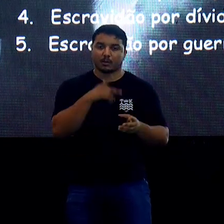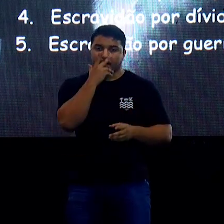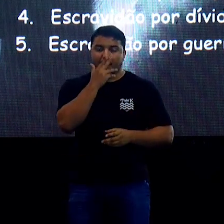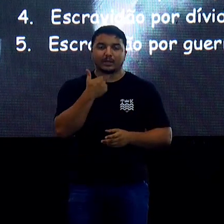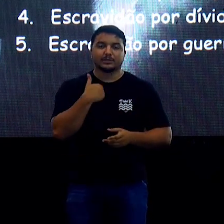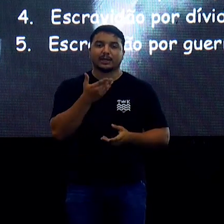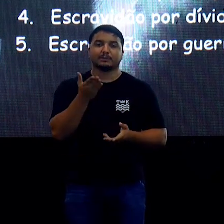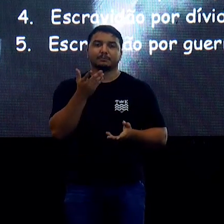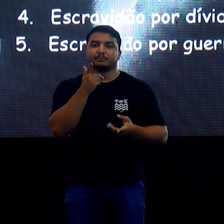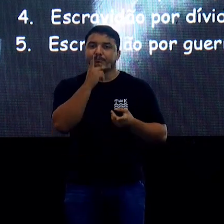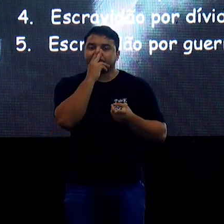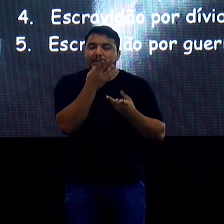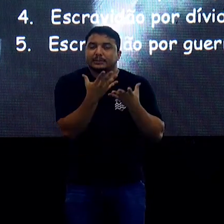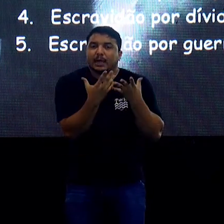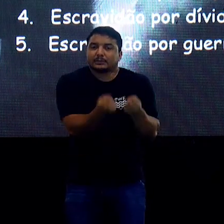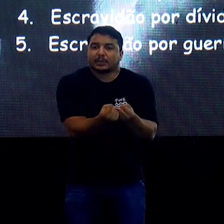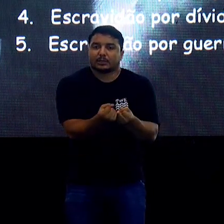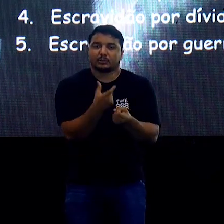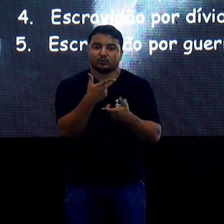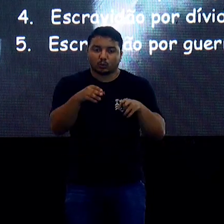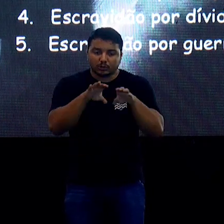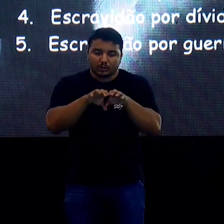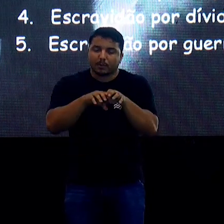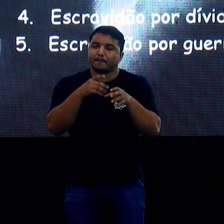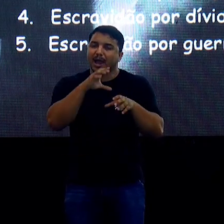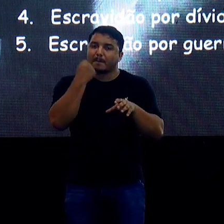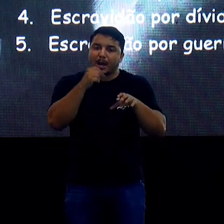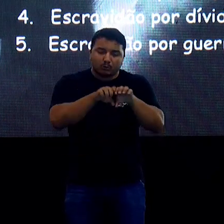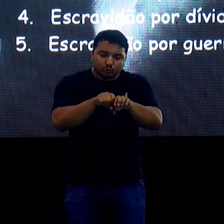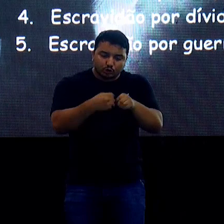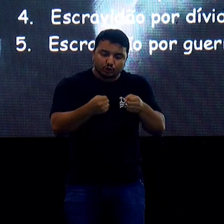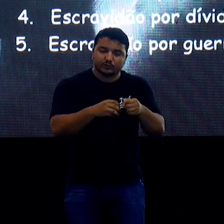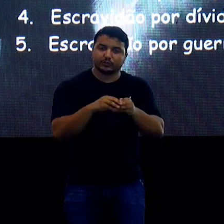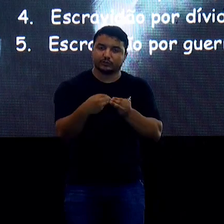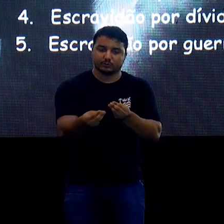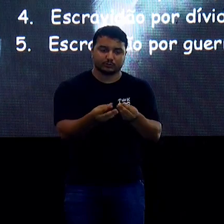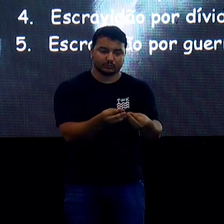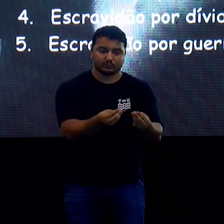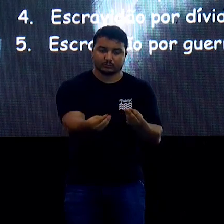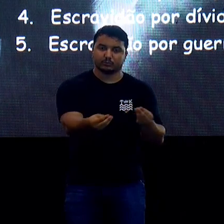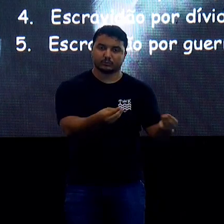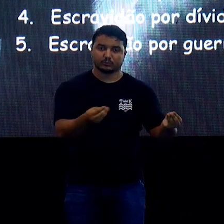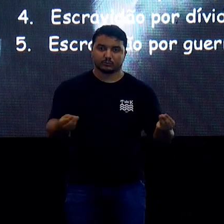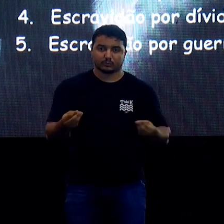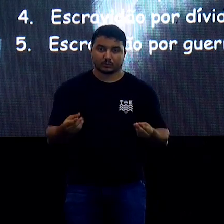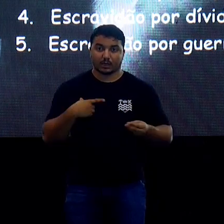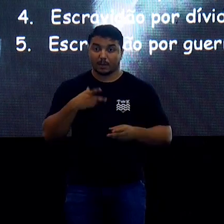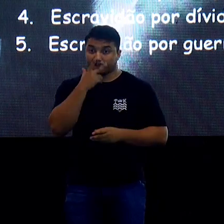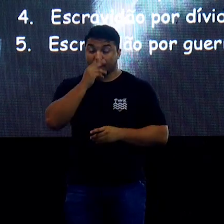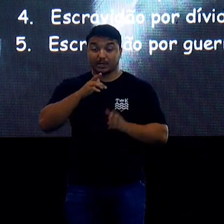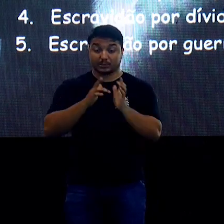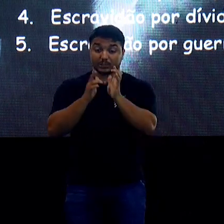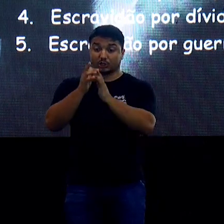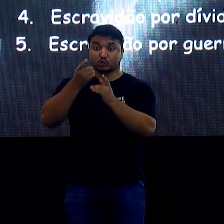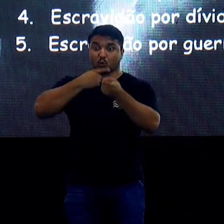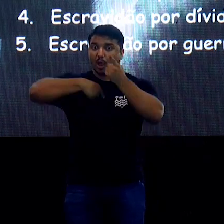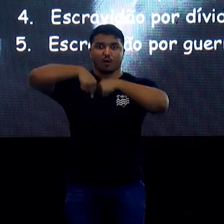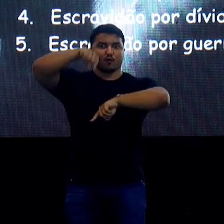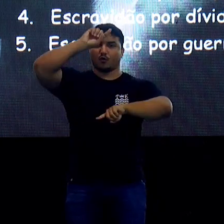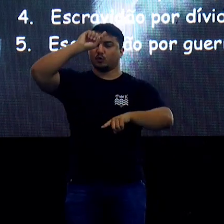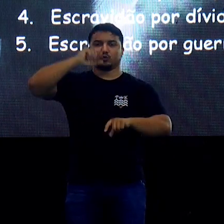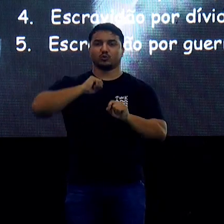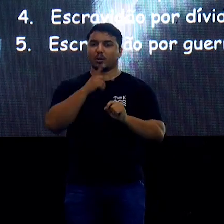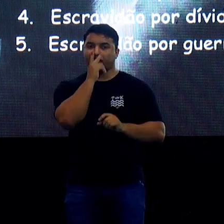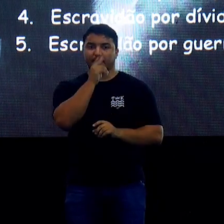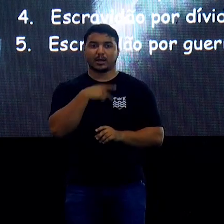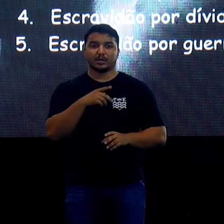face, ofereceu dividir o pão. E as ideias de Cristo eram tão revolucionárias que